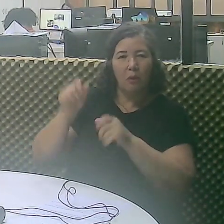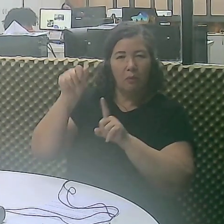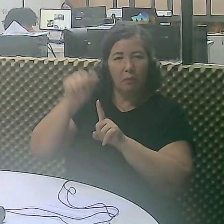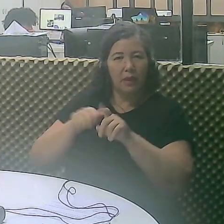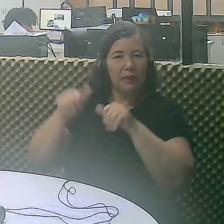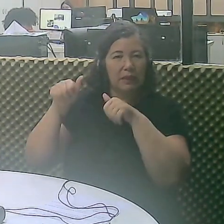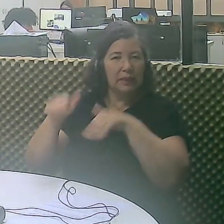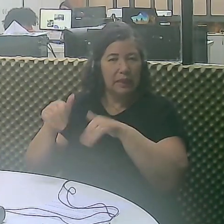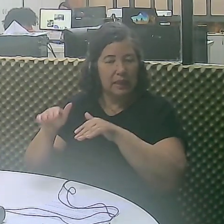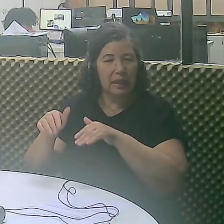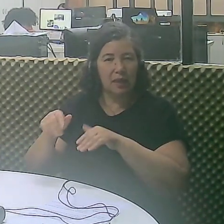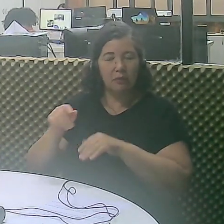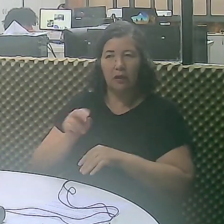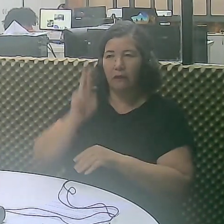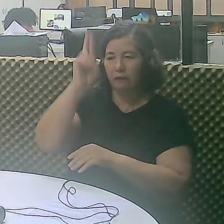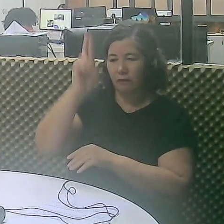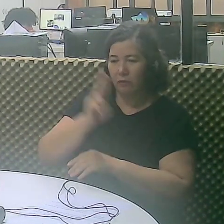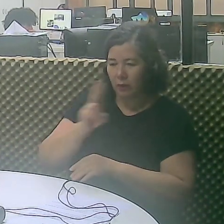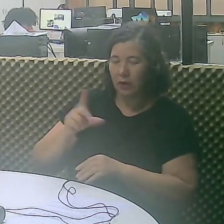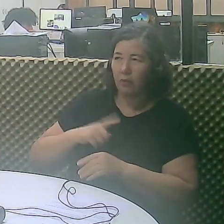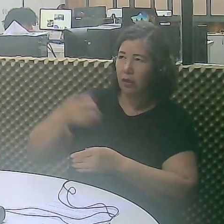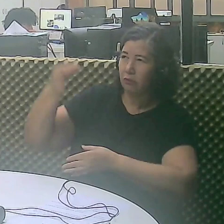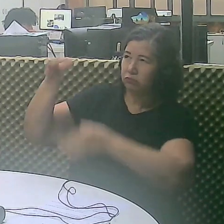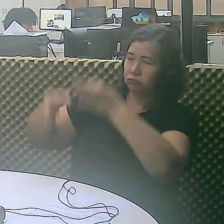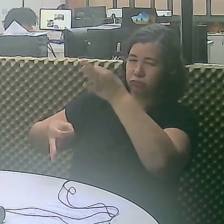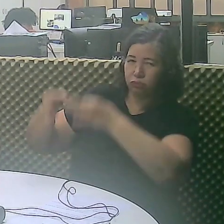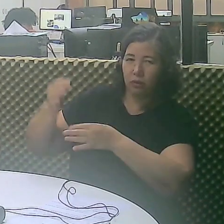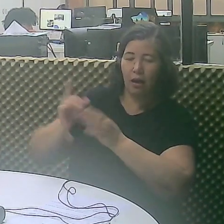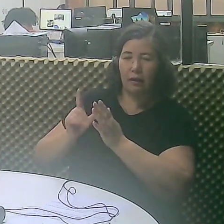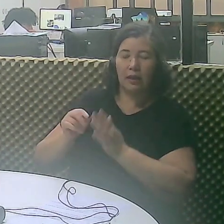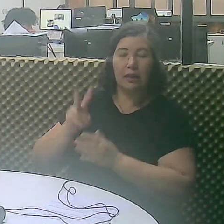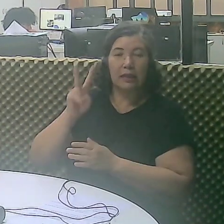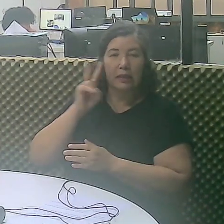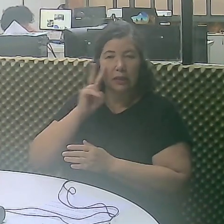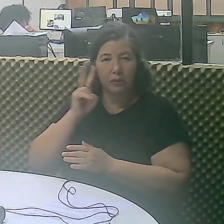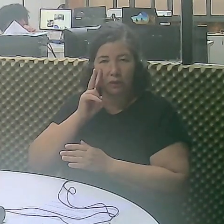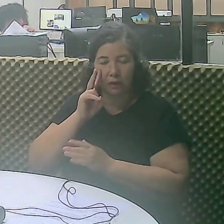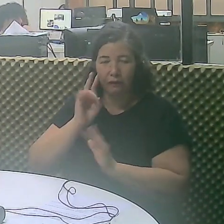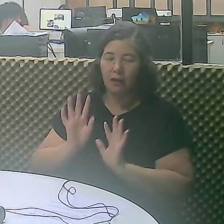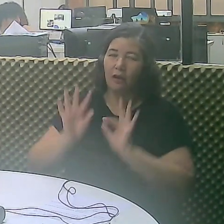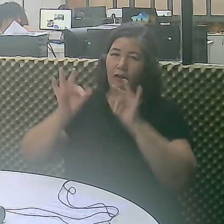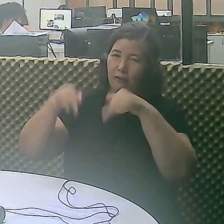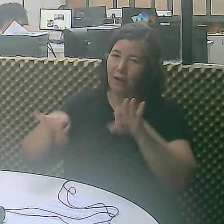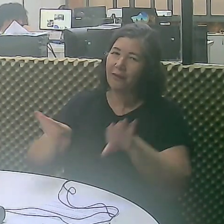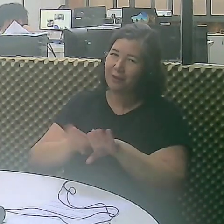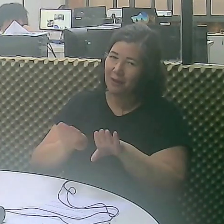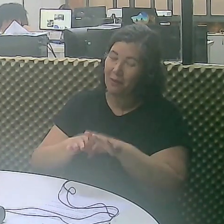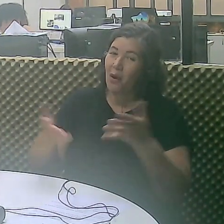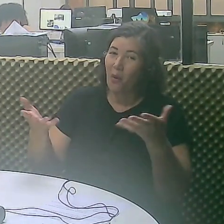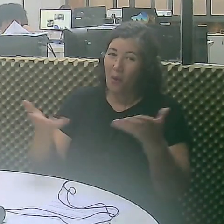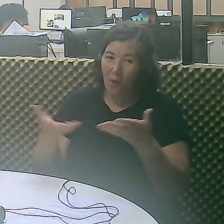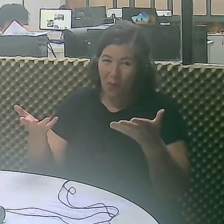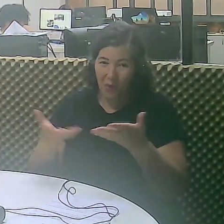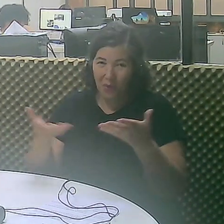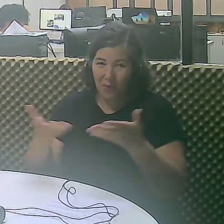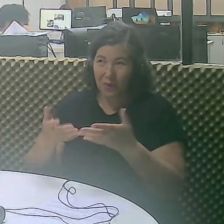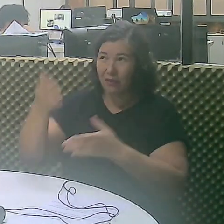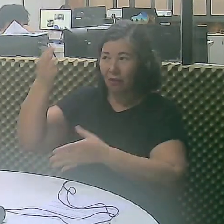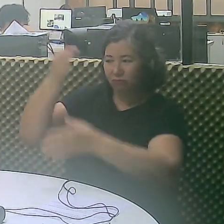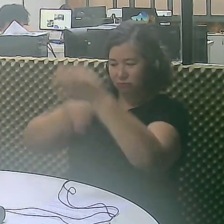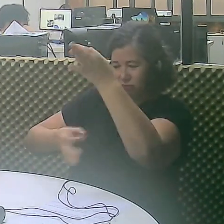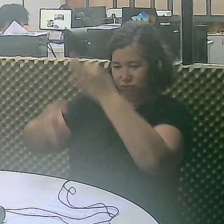o levantamento do mastro. A festa tem encerramento na segunda-feira, também conhecido como hoje, com a descida do